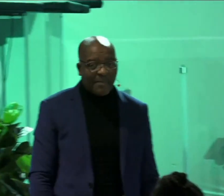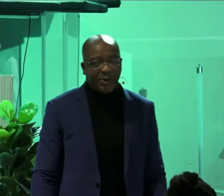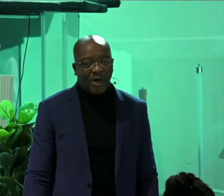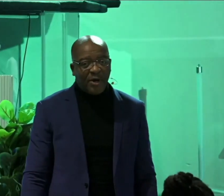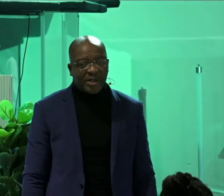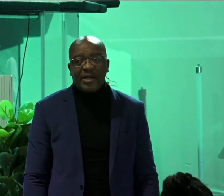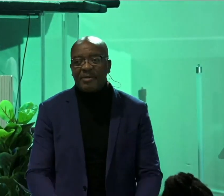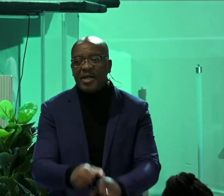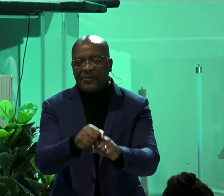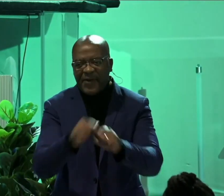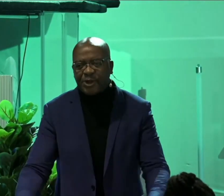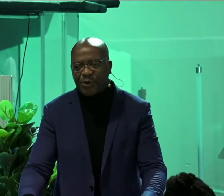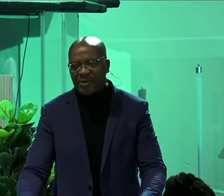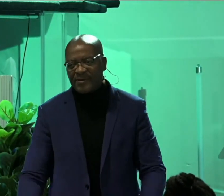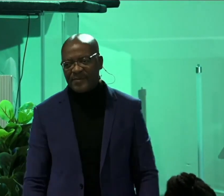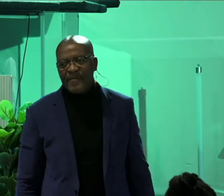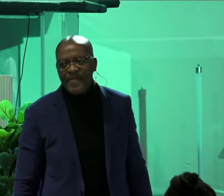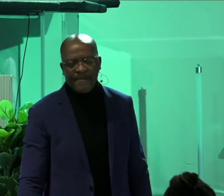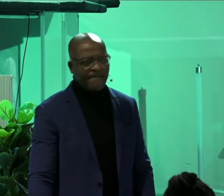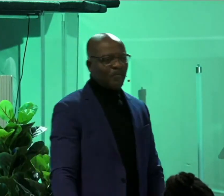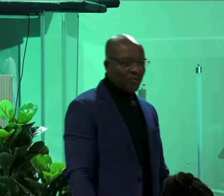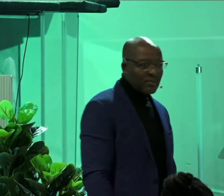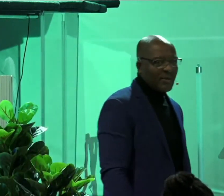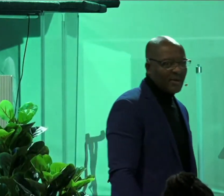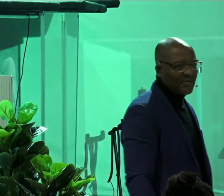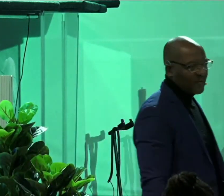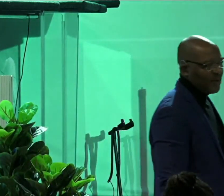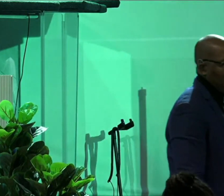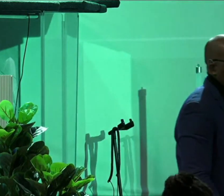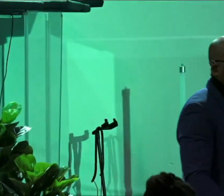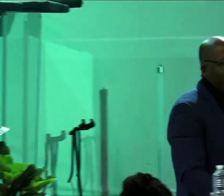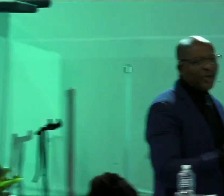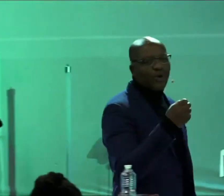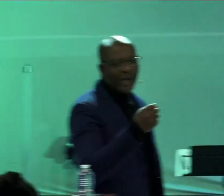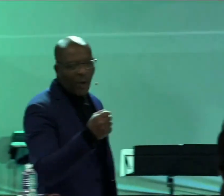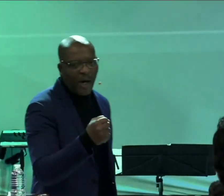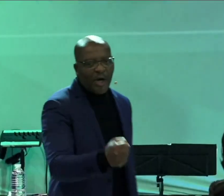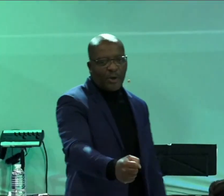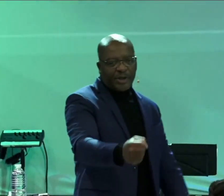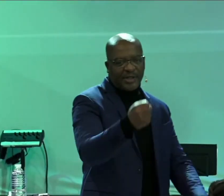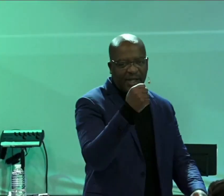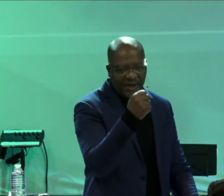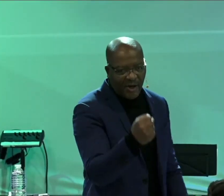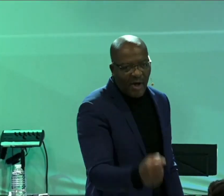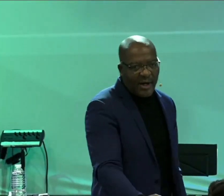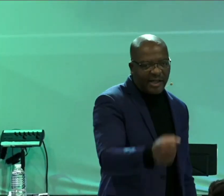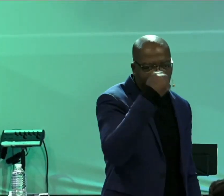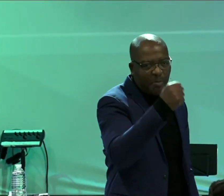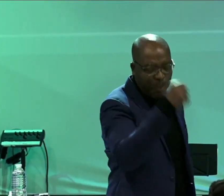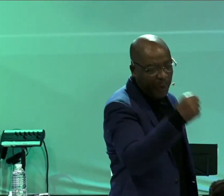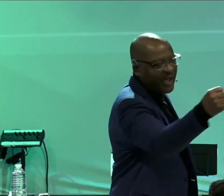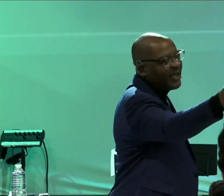Pasteur l'a rappelé tout à l'heure, c'est un ennemi vaincu. And it's an enemy who was actually defeated. La Bible dit que sur la croix, le Seigneur